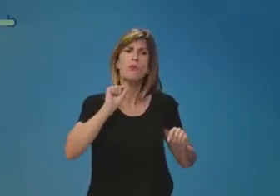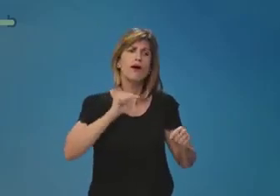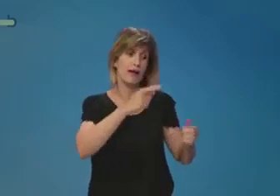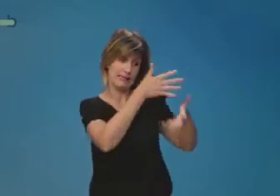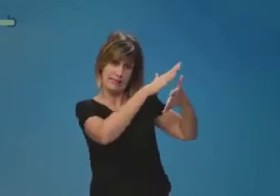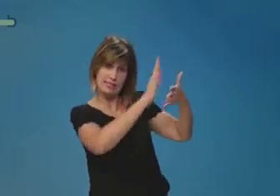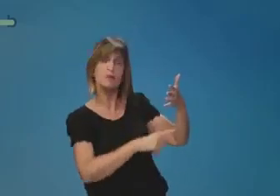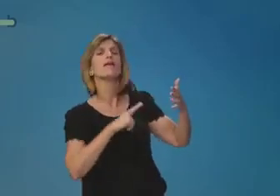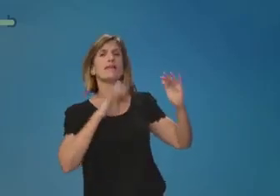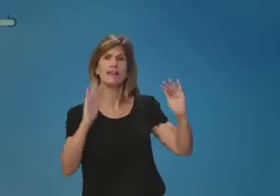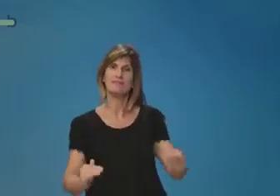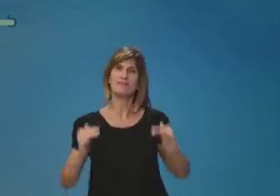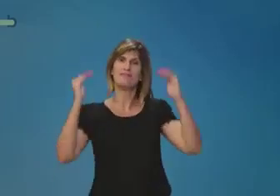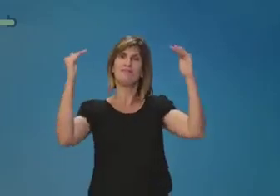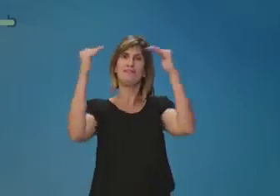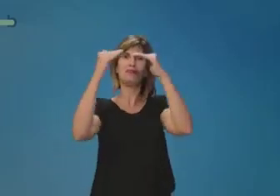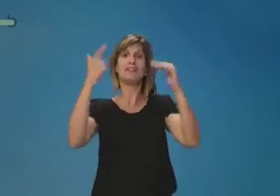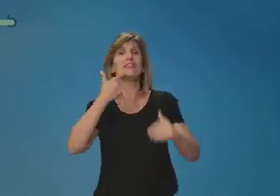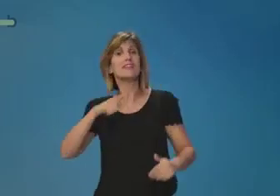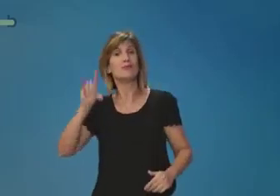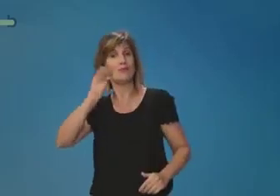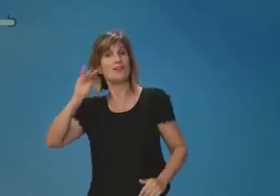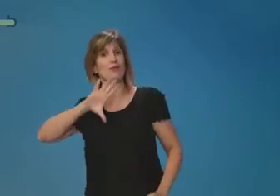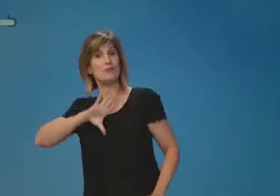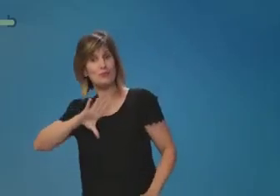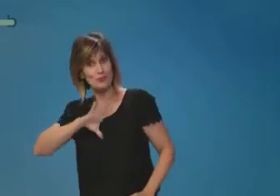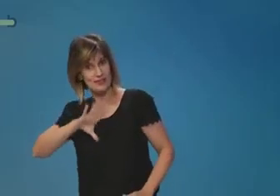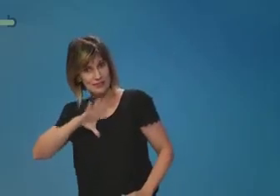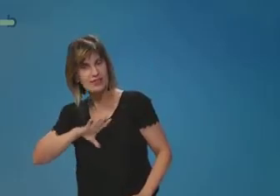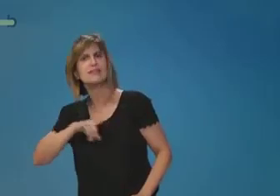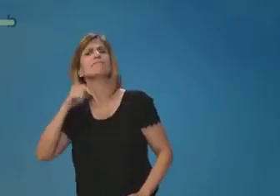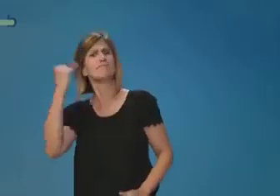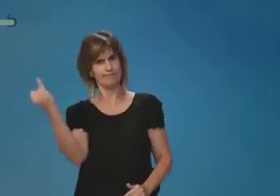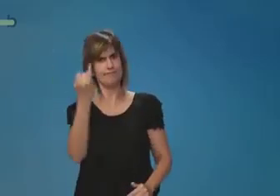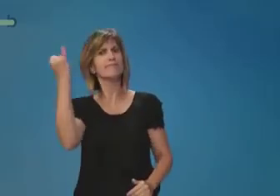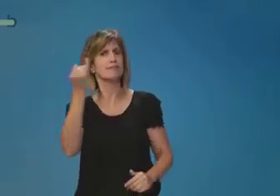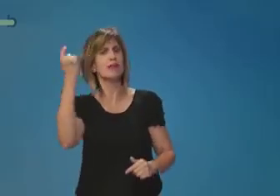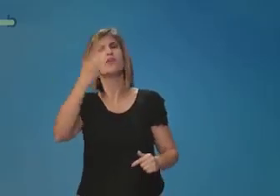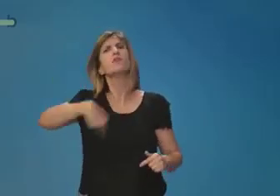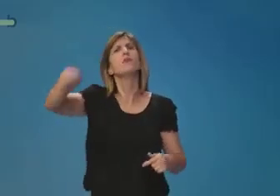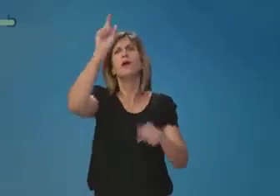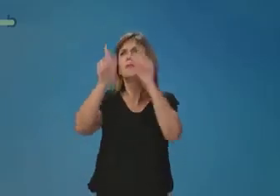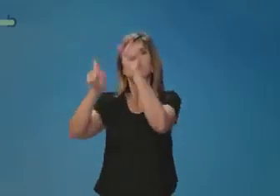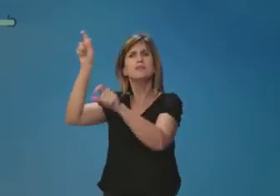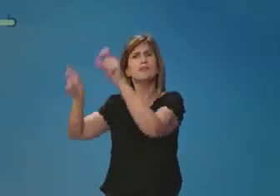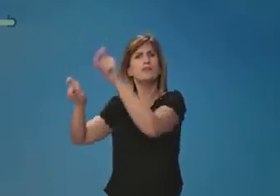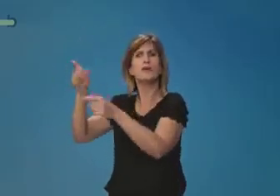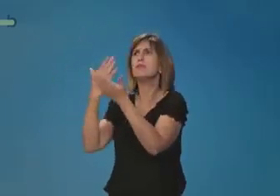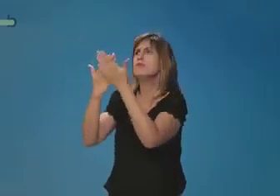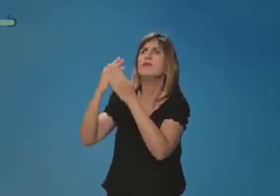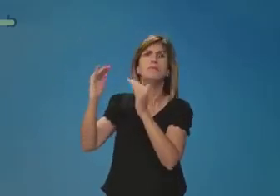possui o mesmo status de língua de línguas orais como o português. Isso é importante, pois muitos teóricos assumem uma